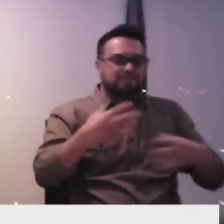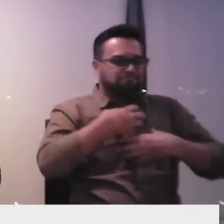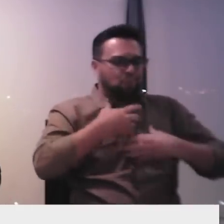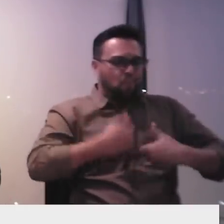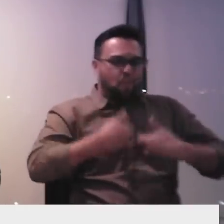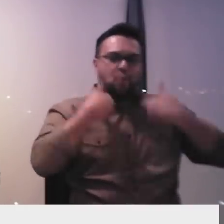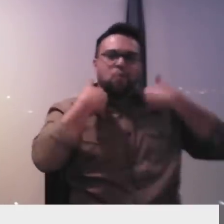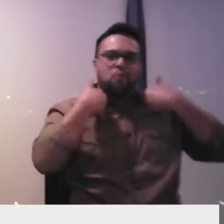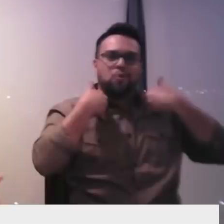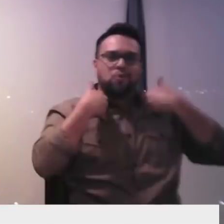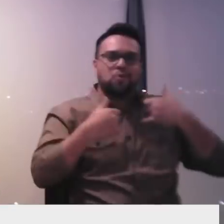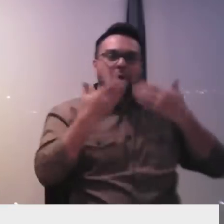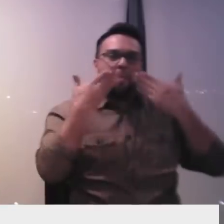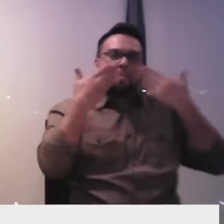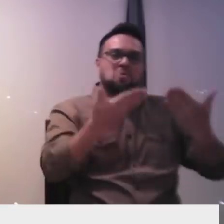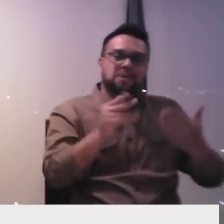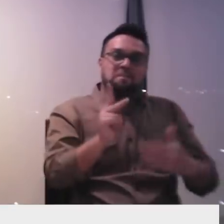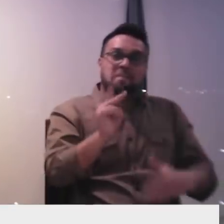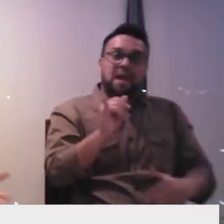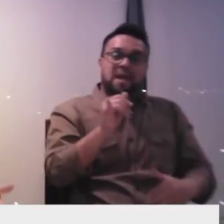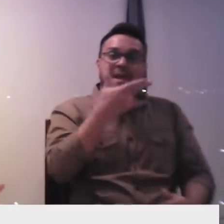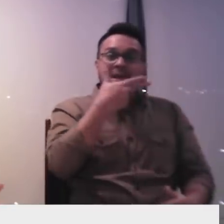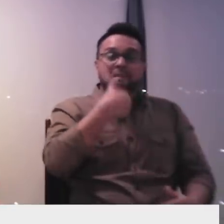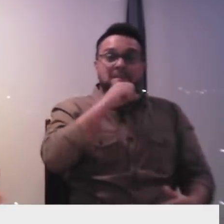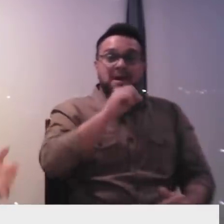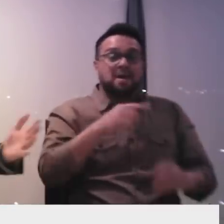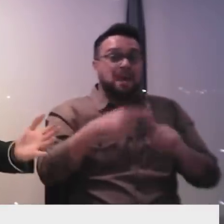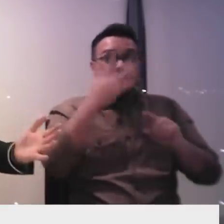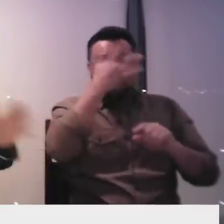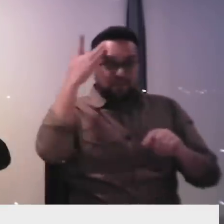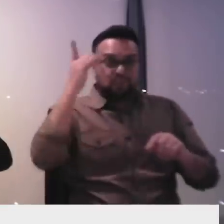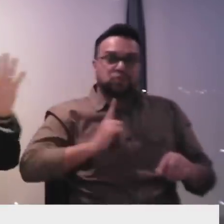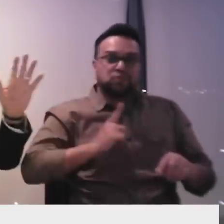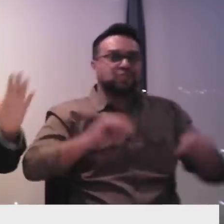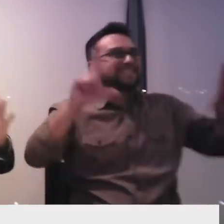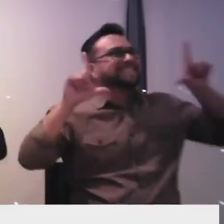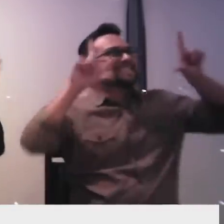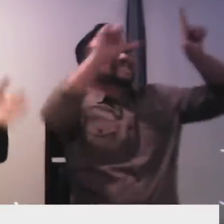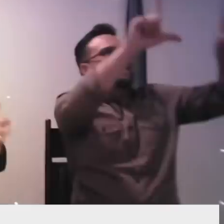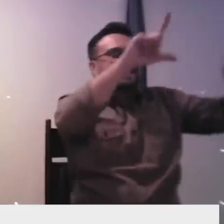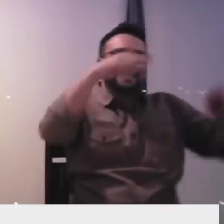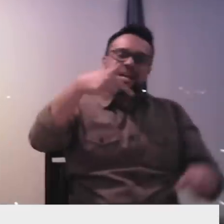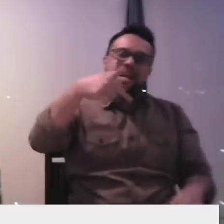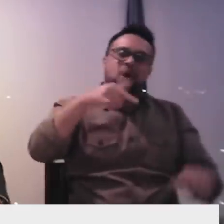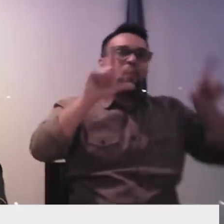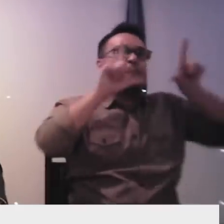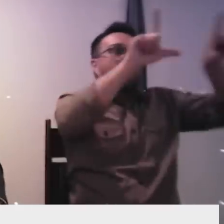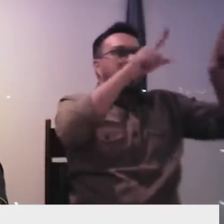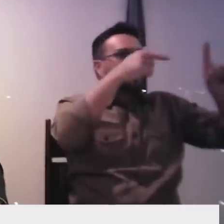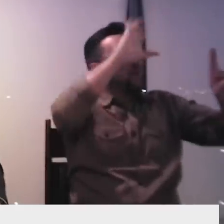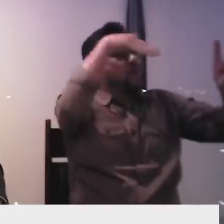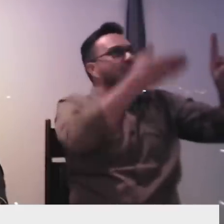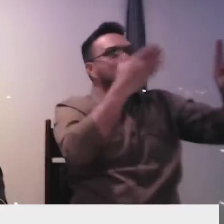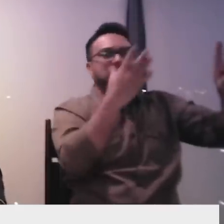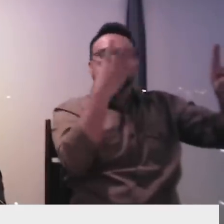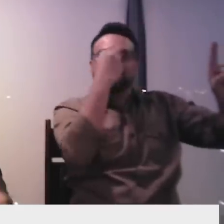orgulho que eu tinha de mostrar para meus pais, né, que todo mundo que fosse na escola tinha lá, logo na entrada, o quadro de cada série, o